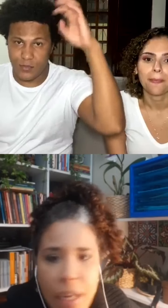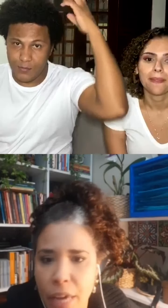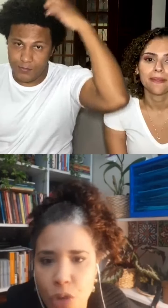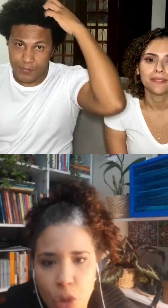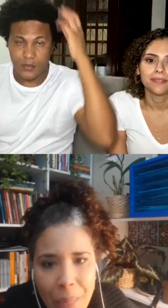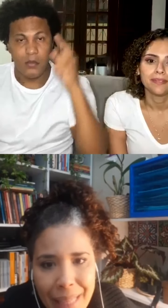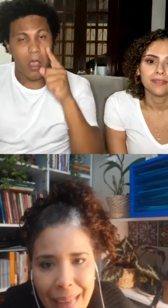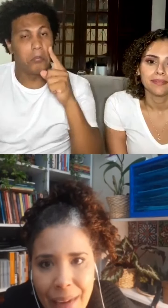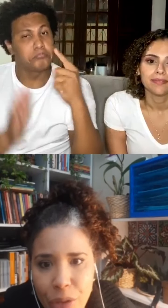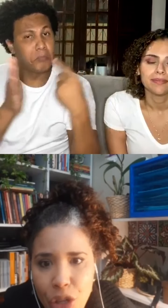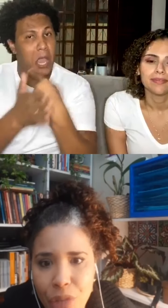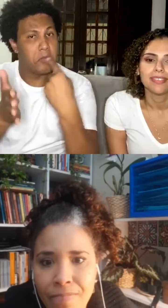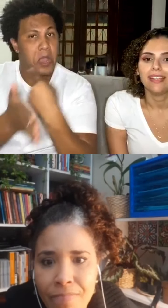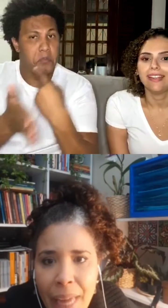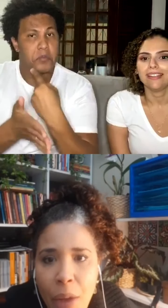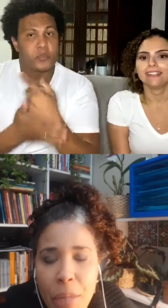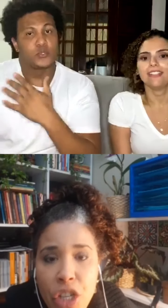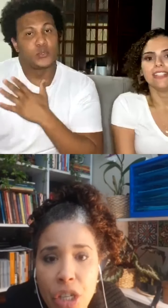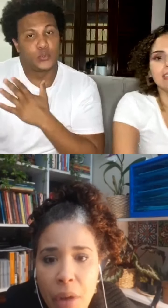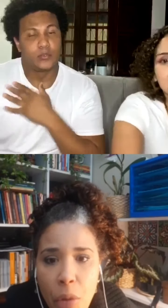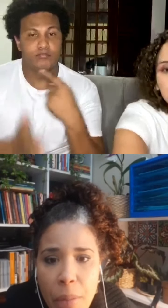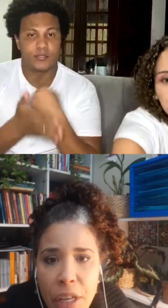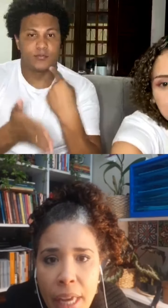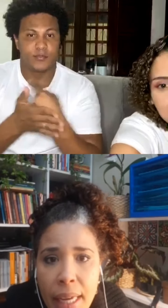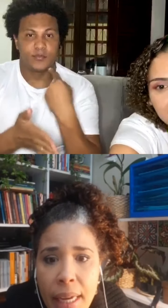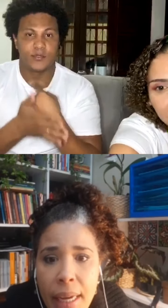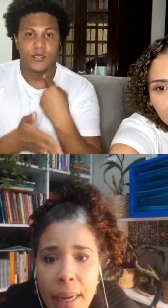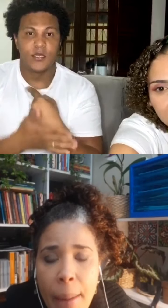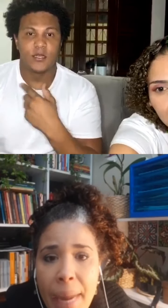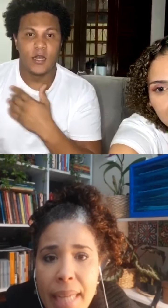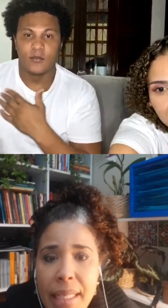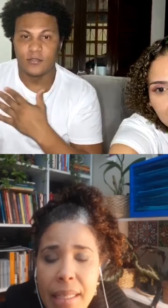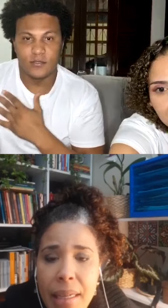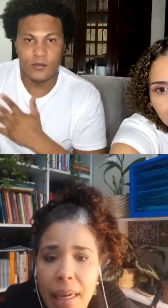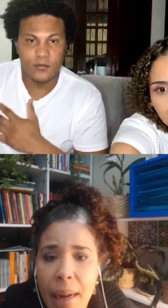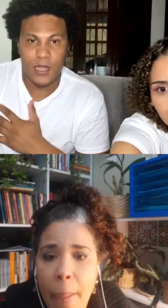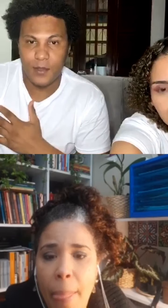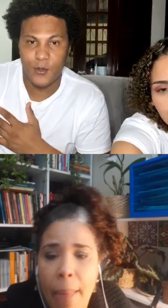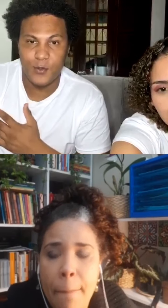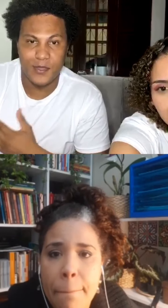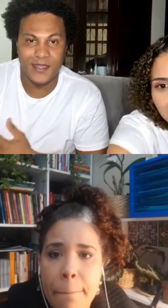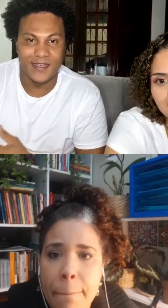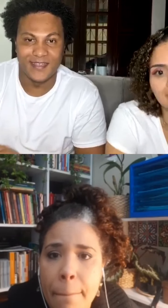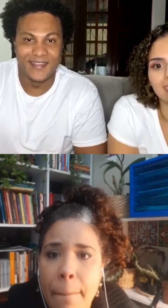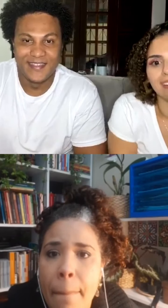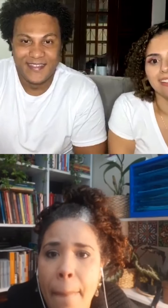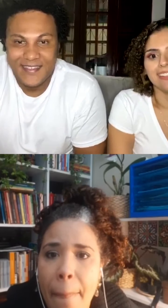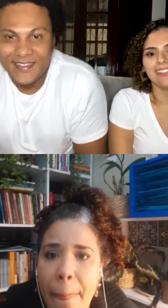acompanhei os comentários. Realmente não acompanhei. Deixa eu ver se mas não dá pra acompanhar.